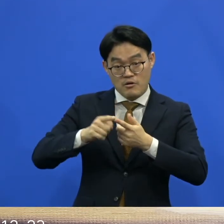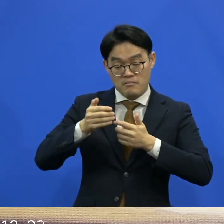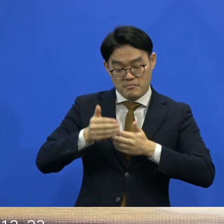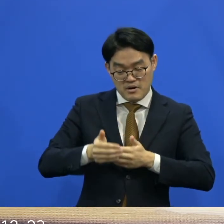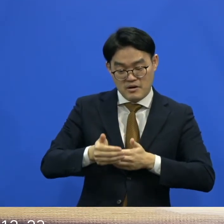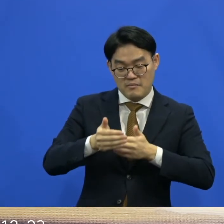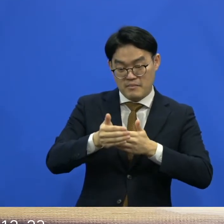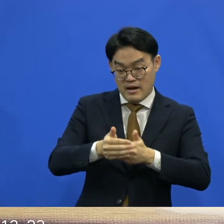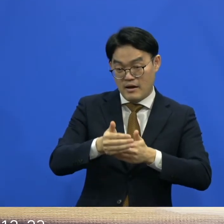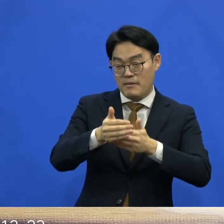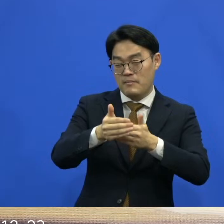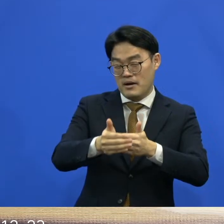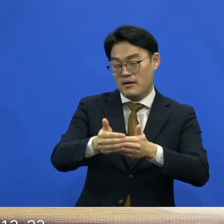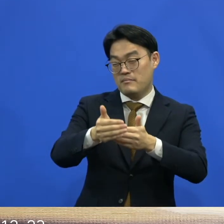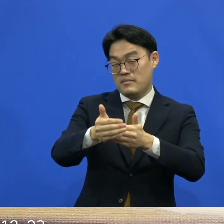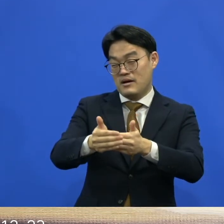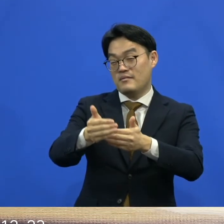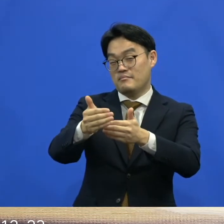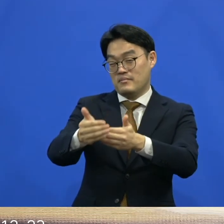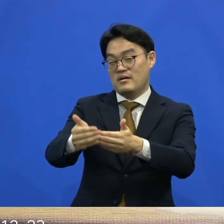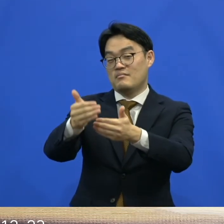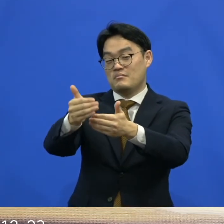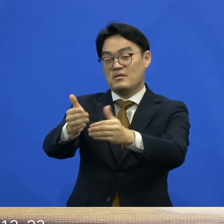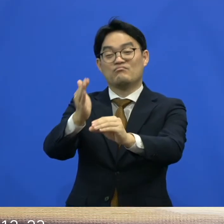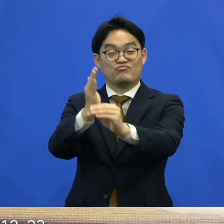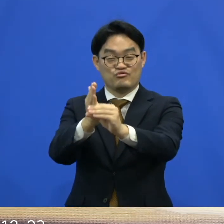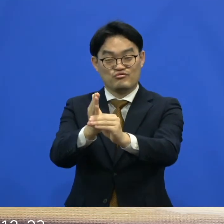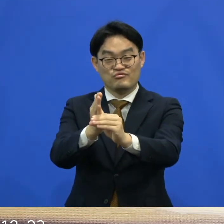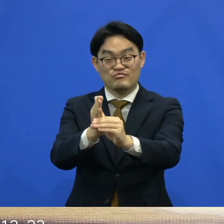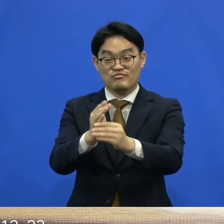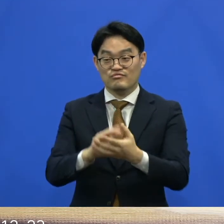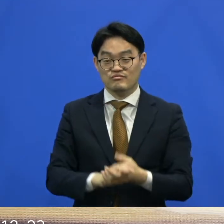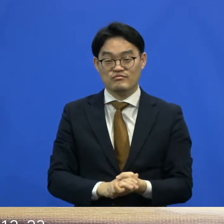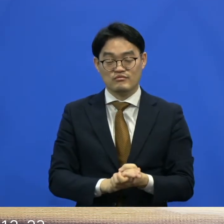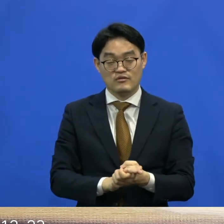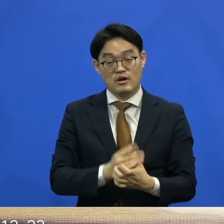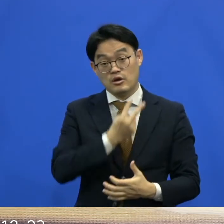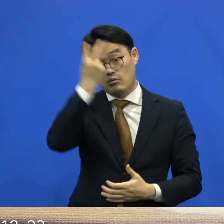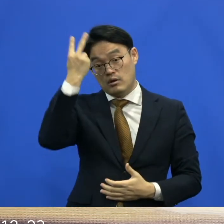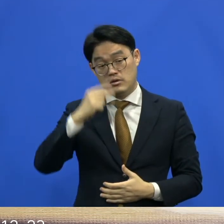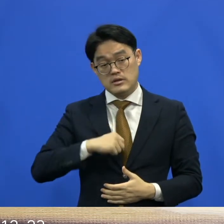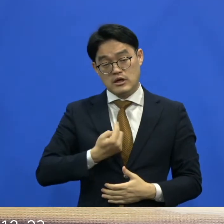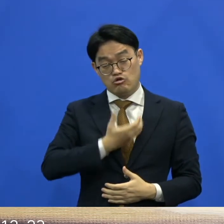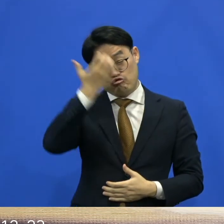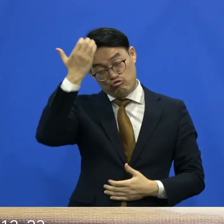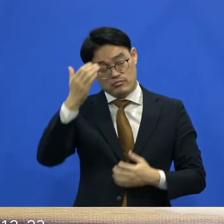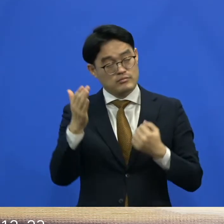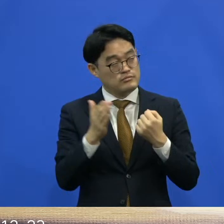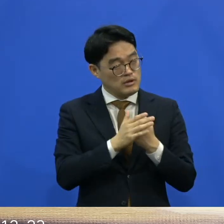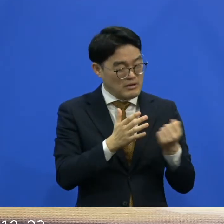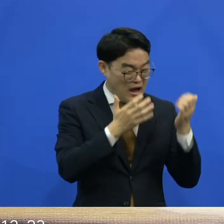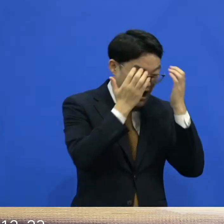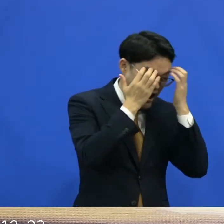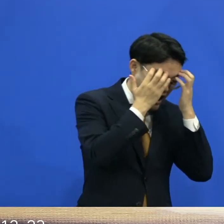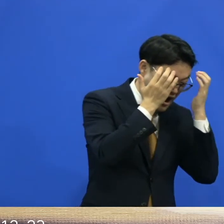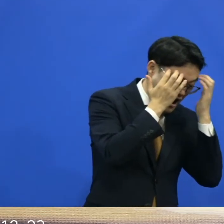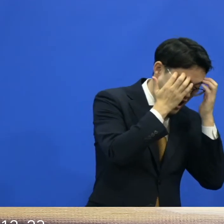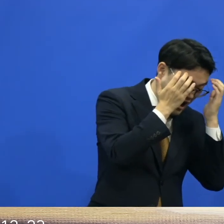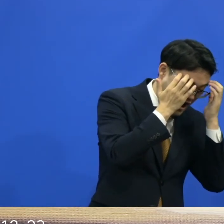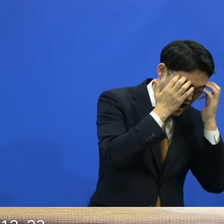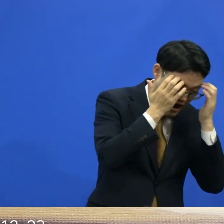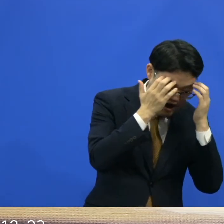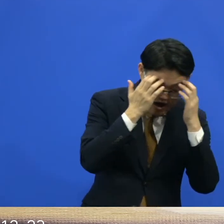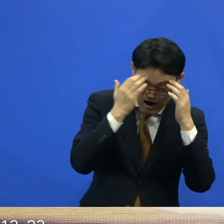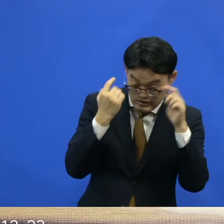것입니다. 자, 요셉은 자신이 꿈으로 인하여 고난을 당했습니다. 그러나 다른 사람의 꿈을 해석해 줌으로